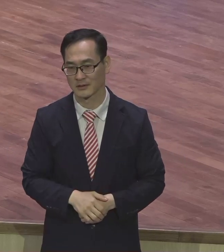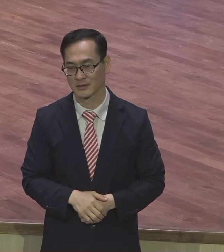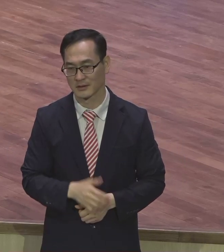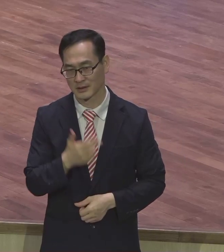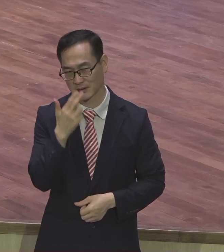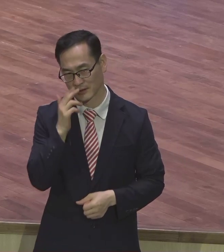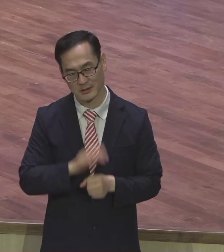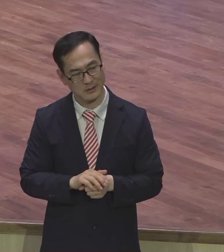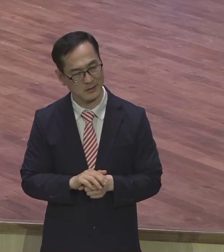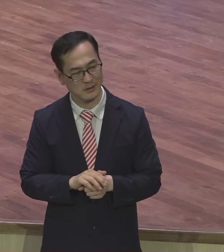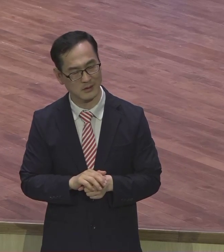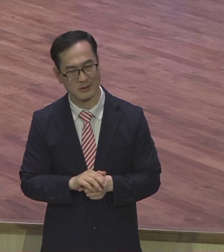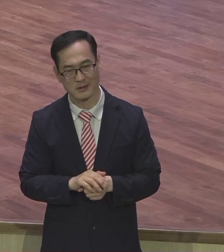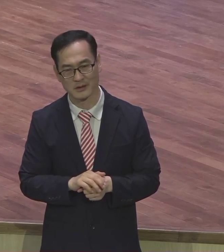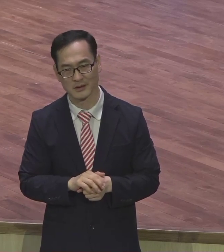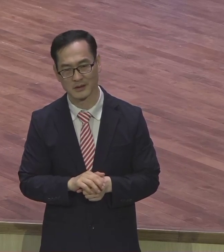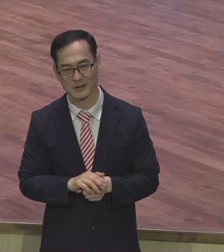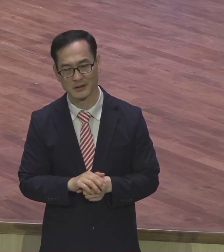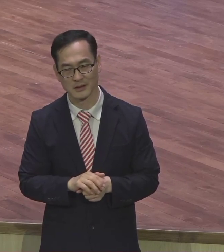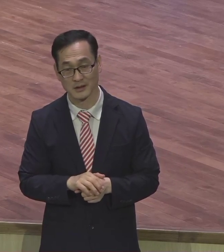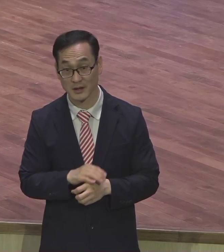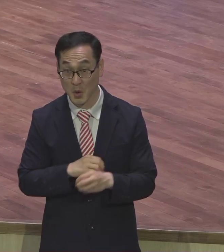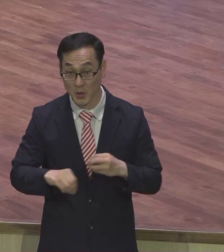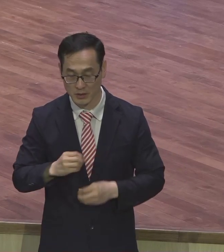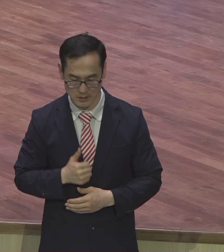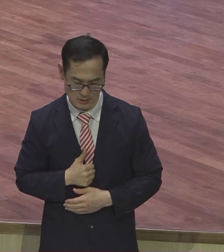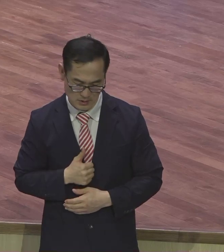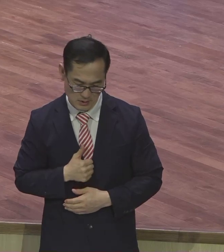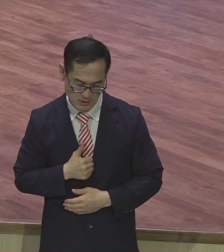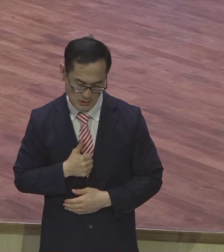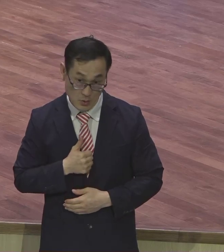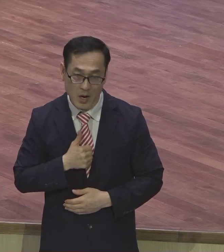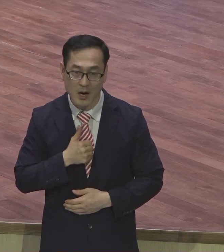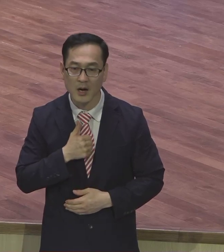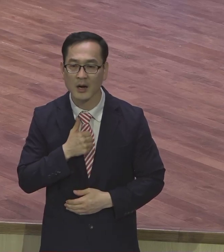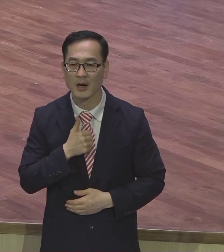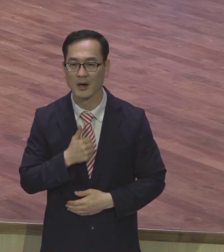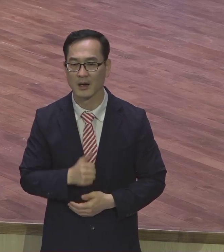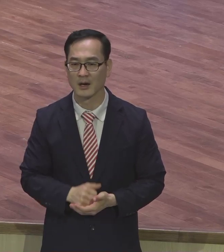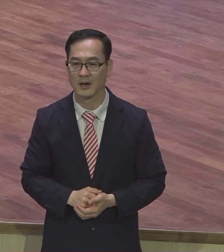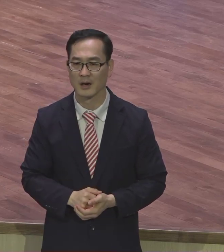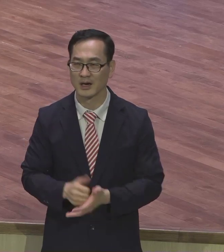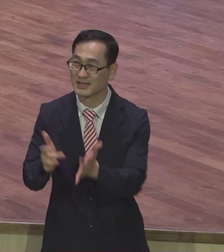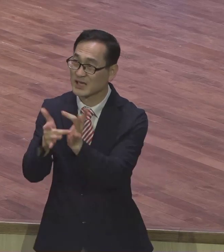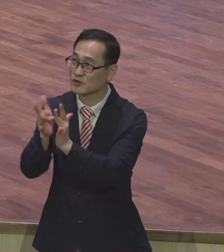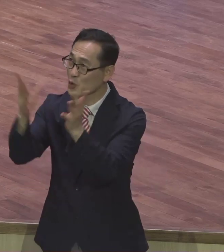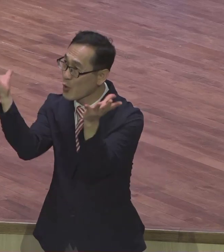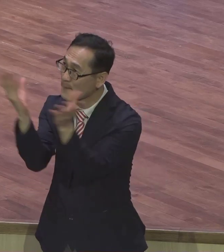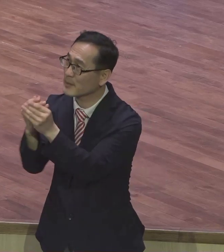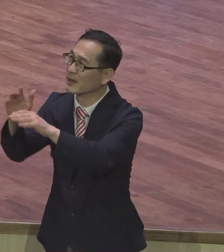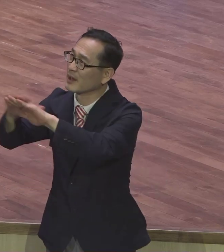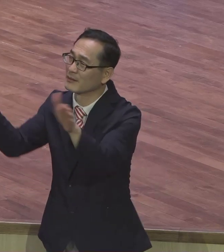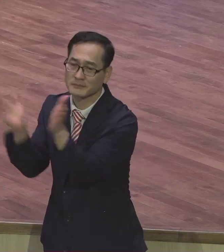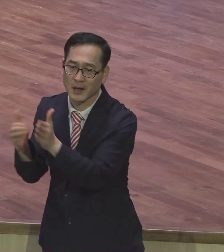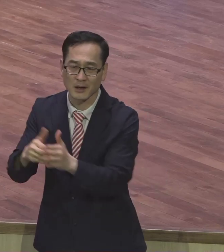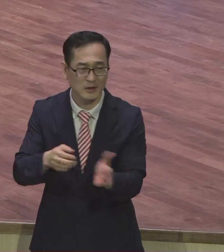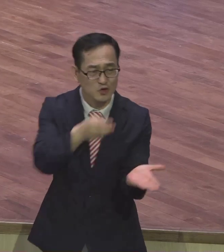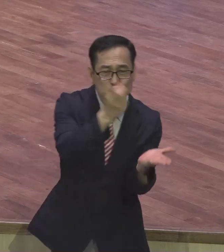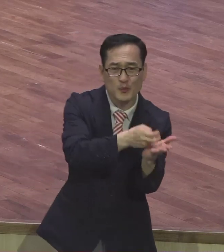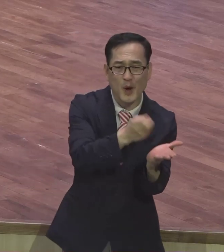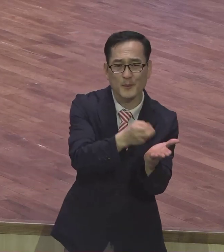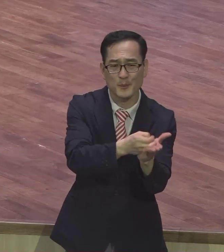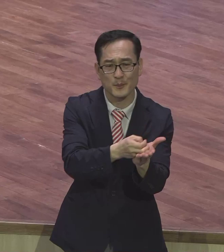볼 때 분노가 나지 분노가 아이고 예수님이 다 해결했는데 자기도 일법